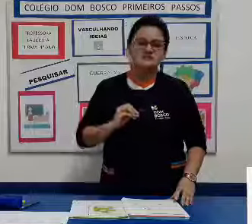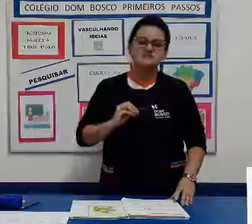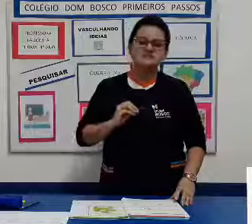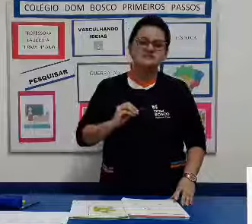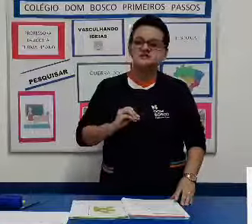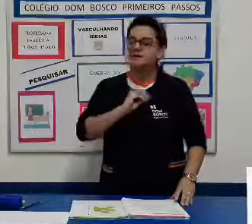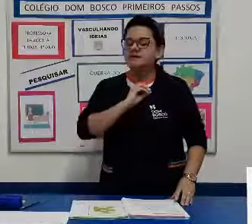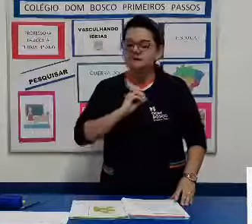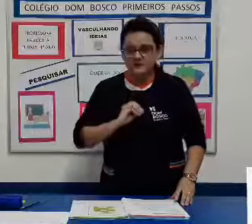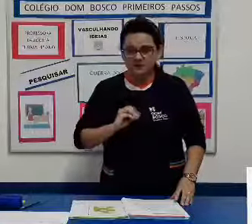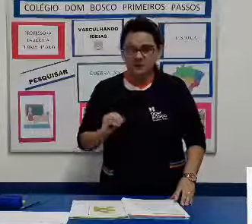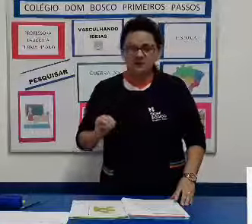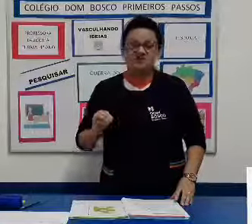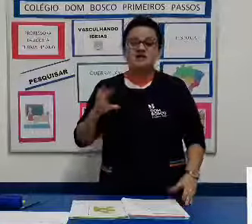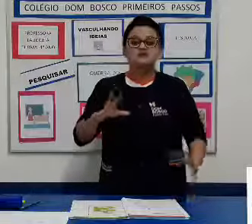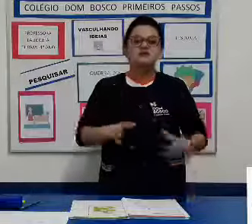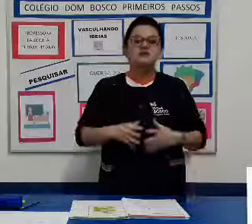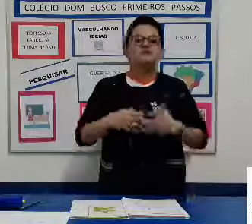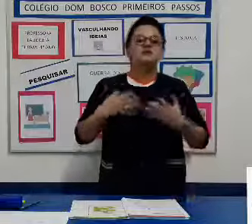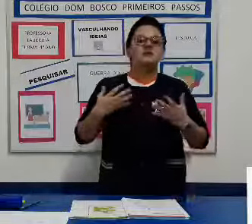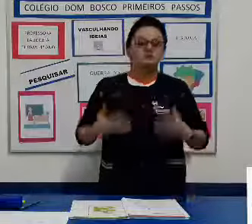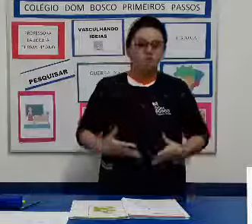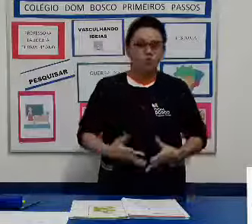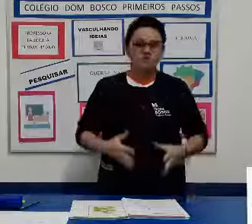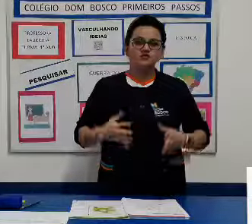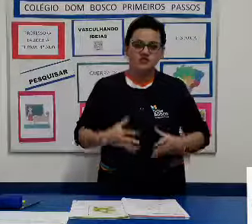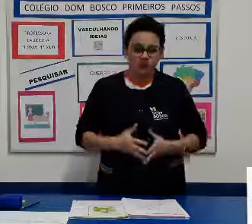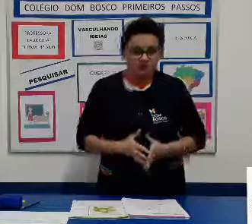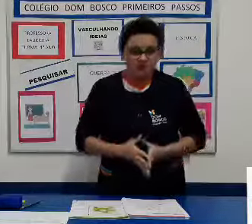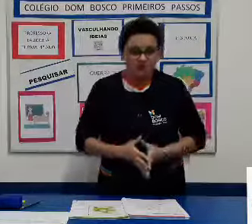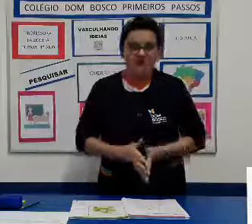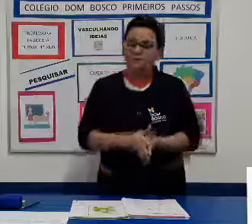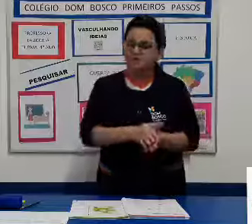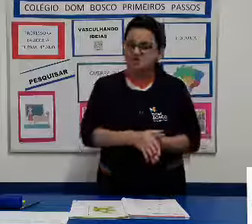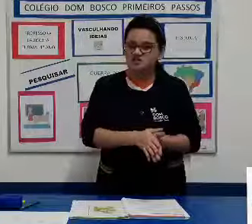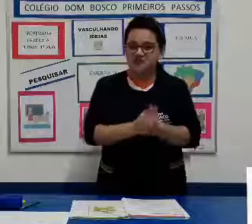responder o exercício tranquilamente. Se porventura surgir alguma dúvida, pode